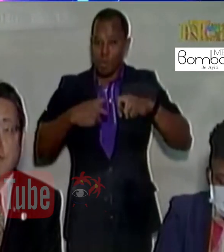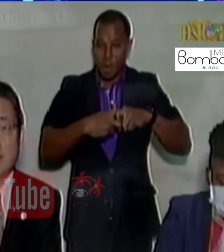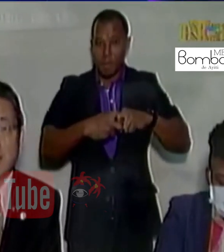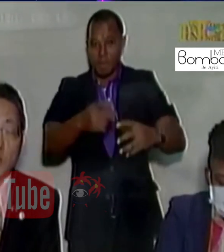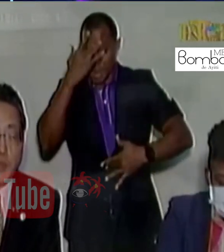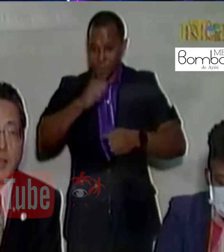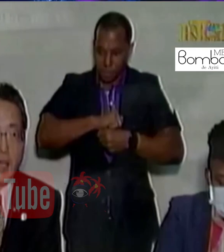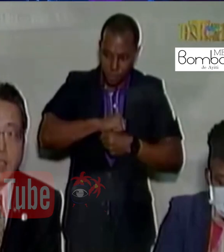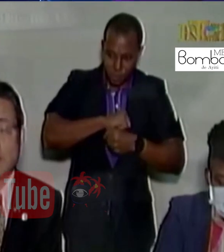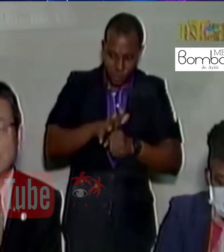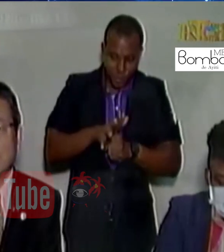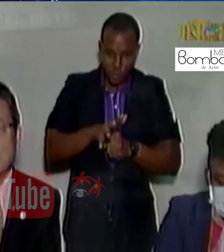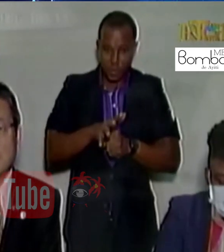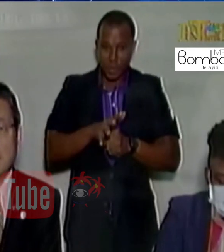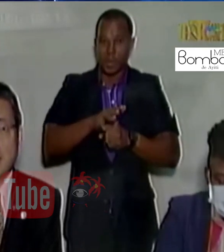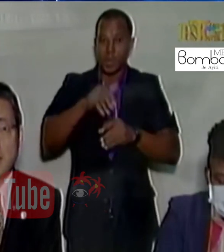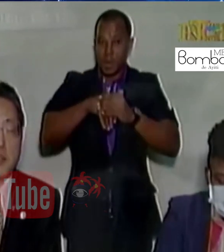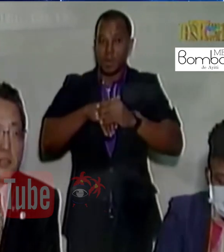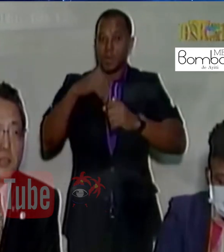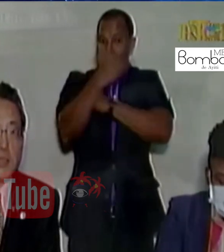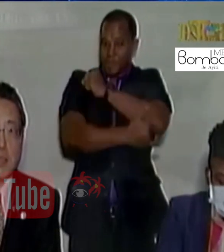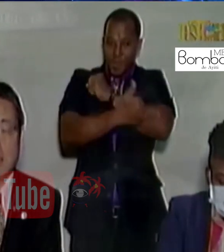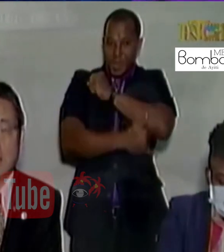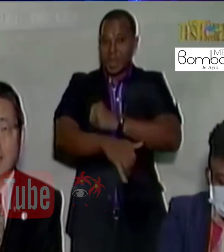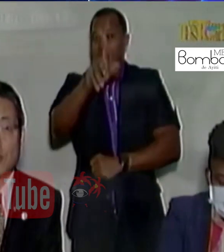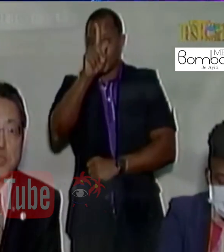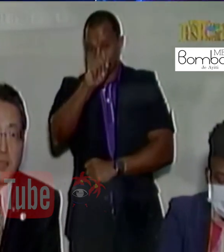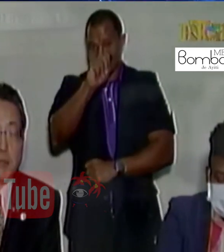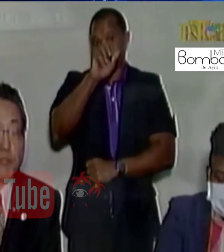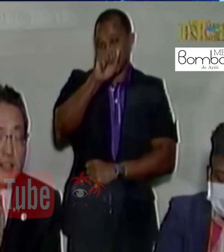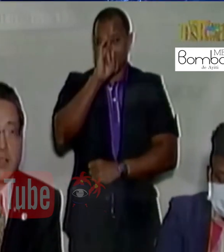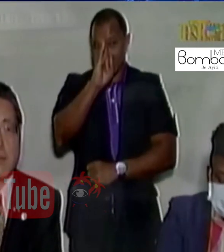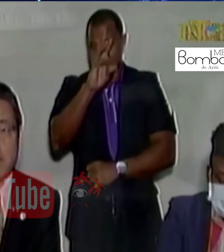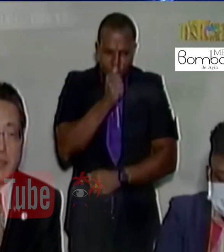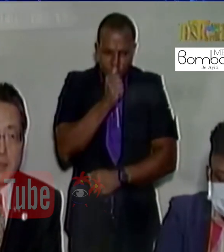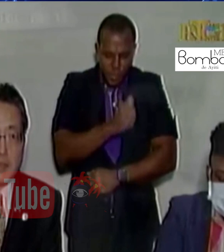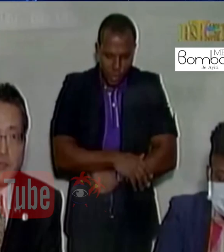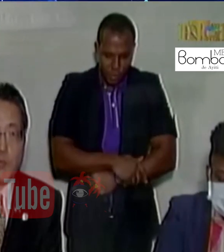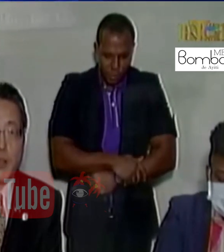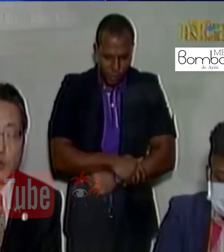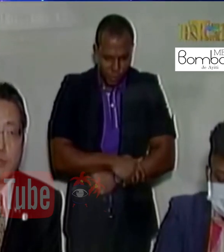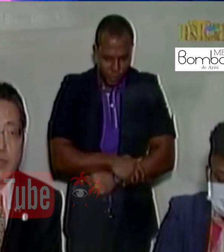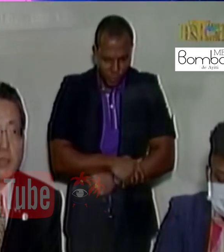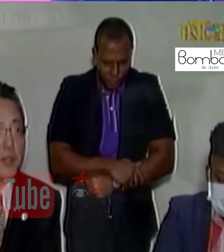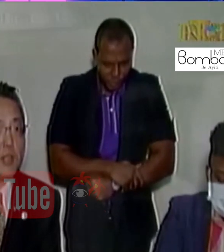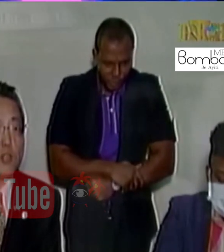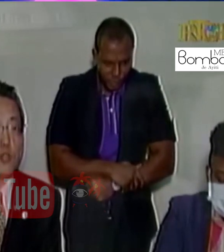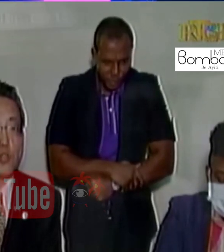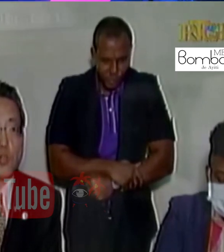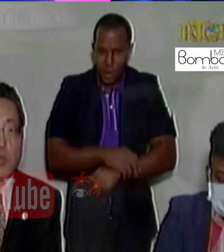la vie économique à Taïwan. Et ceci dit que la société privée, le développement